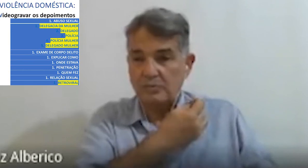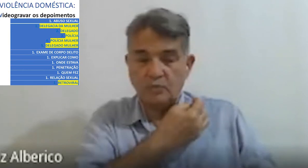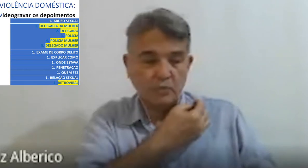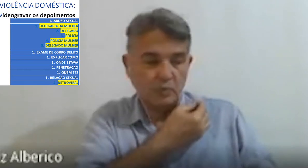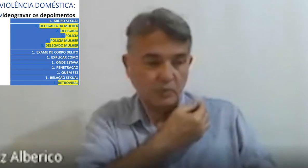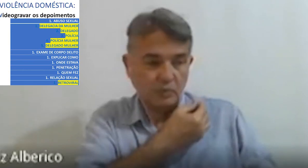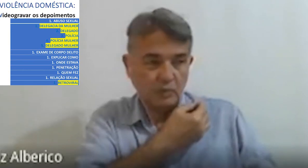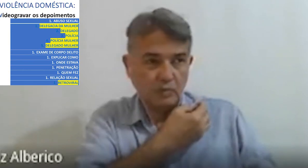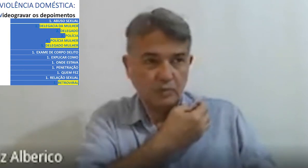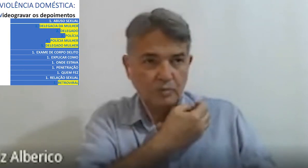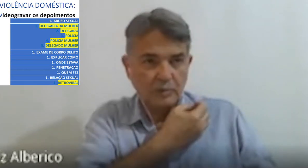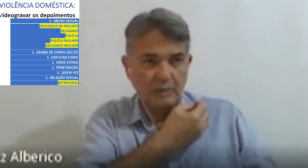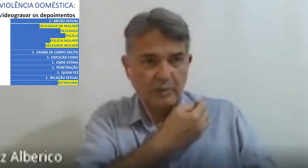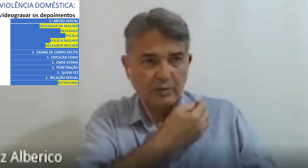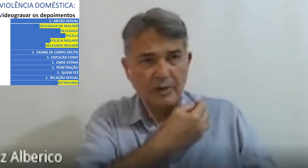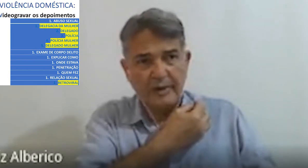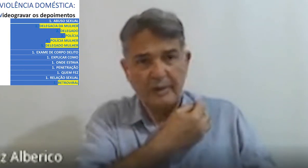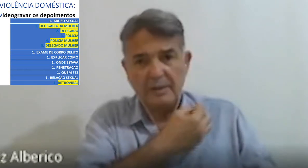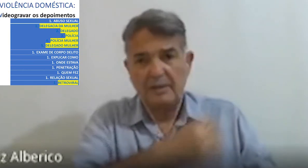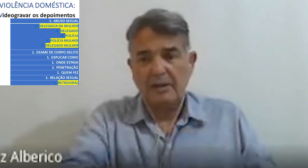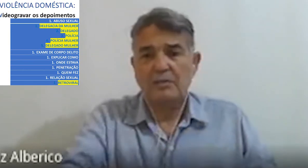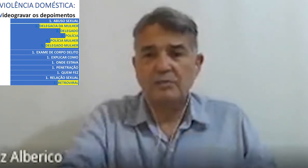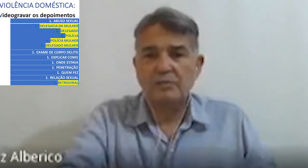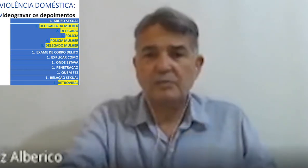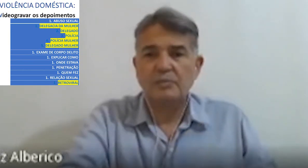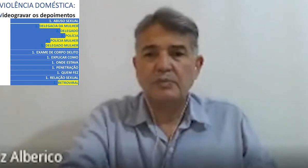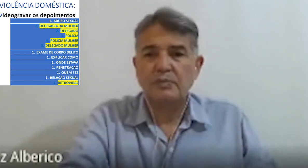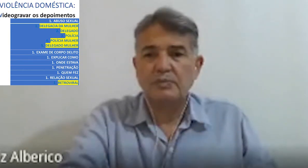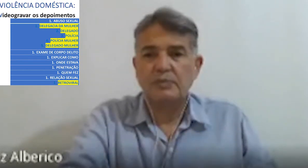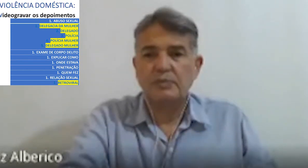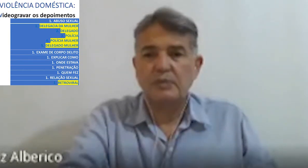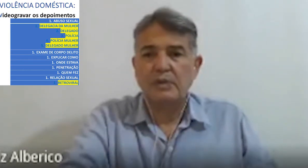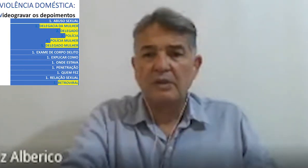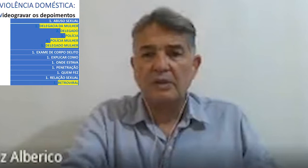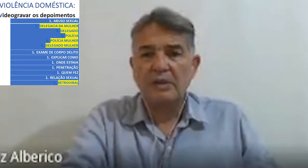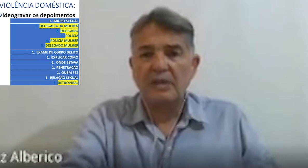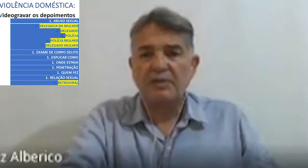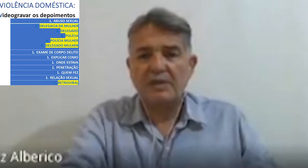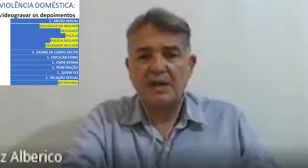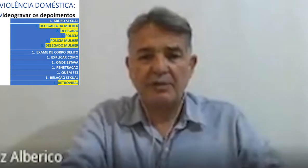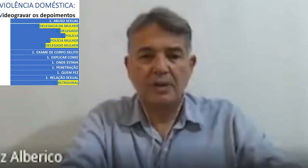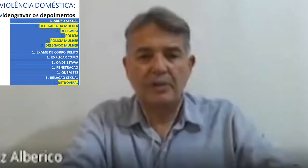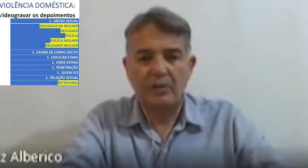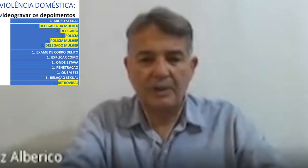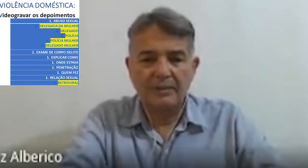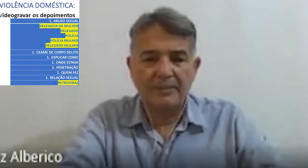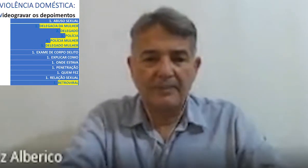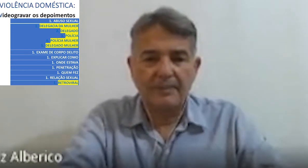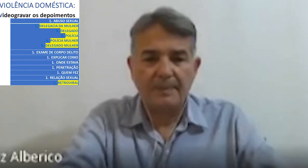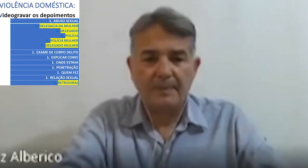Um bottom é que é fixado na gola.